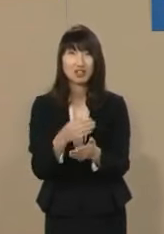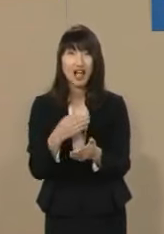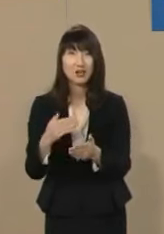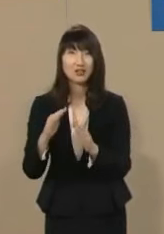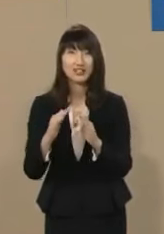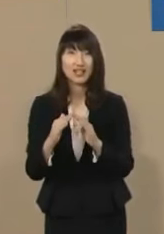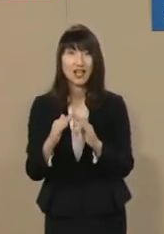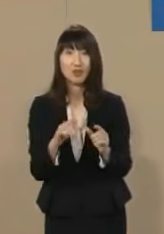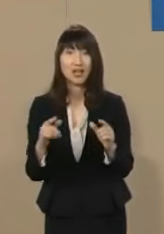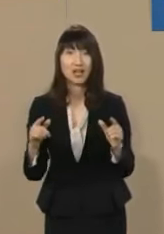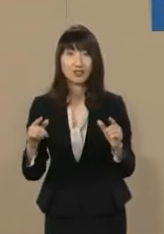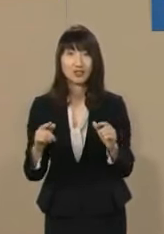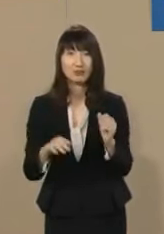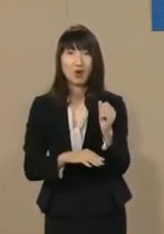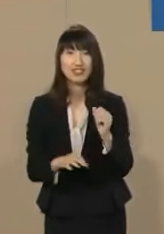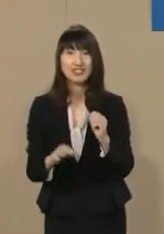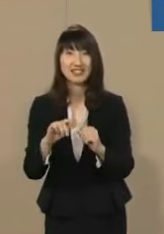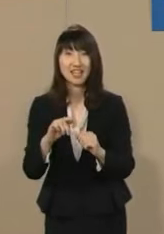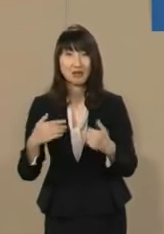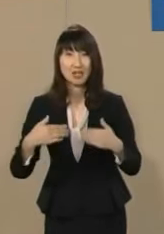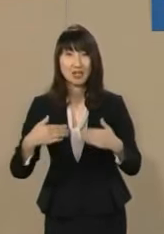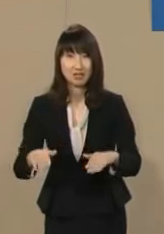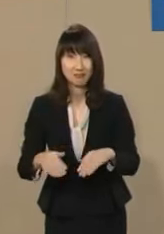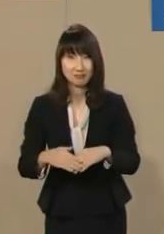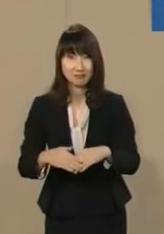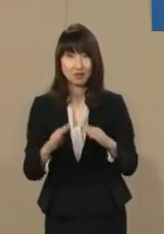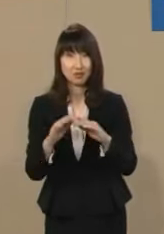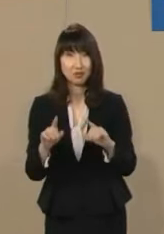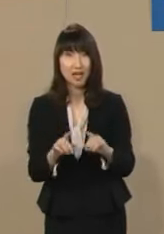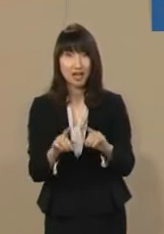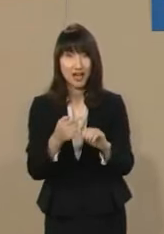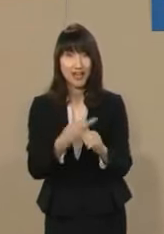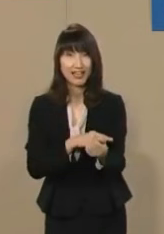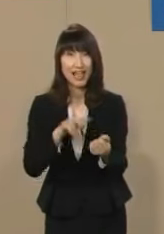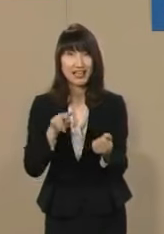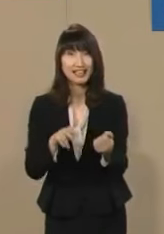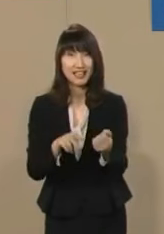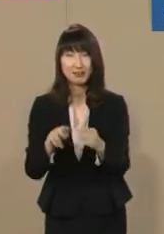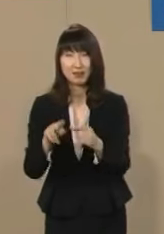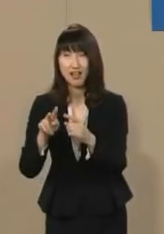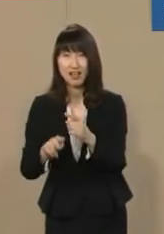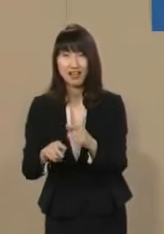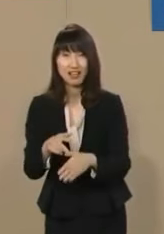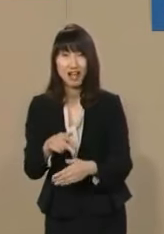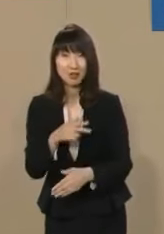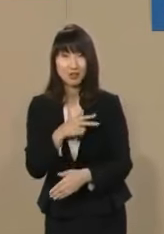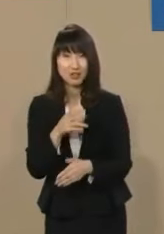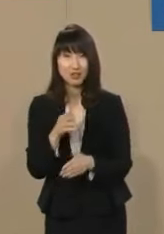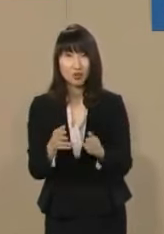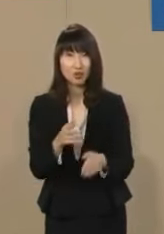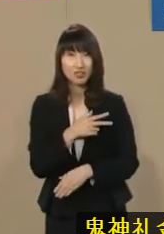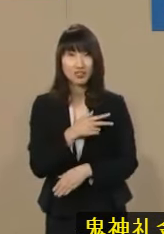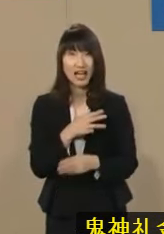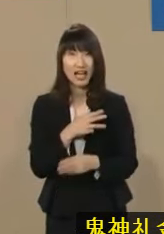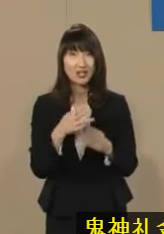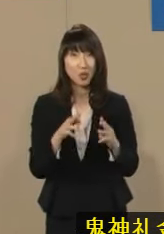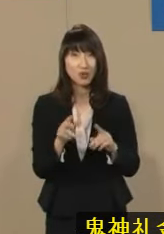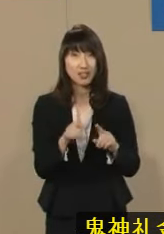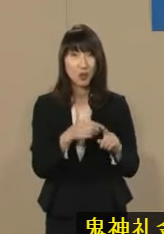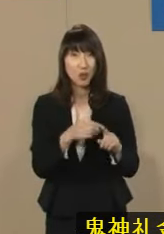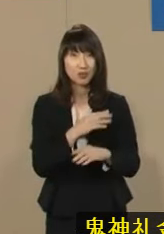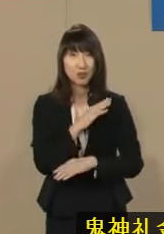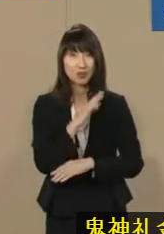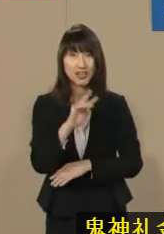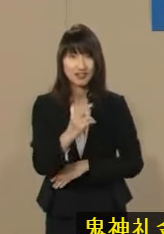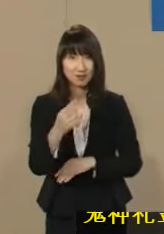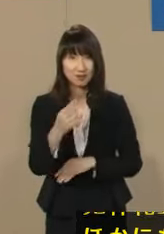礼金必要なし、住まいは権利です。他にも、介護士、保育士、非常勤公務員などを正規の公務